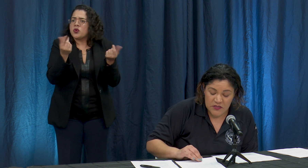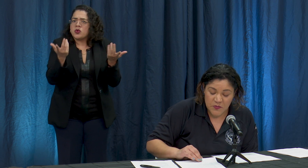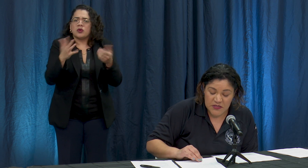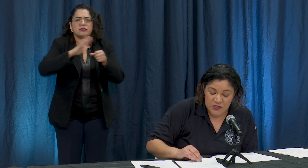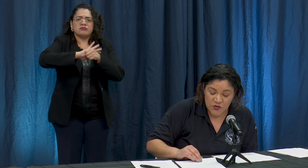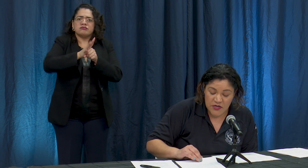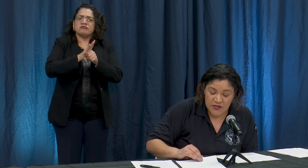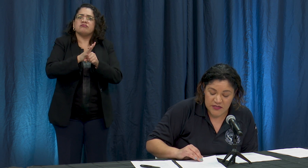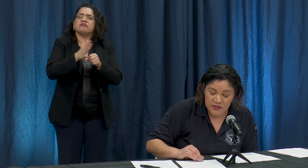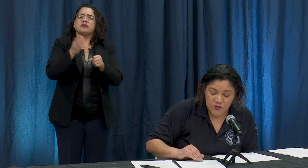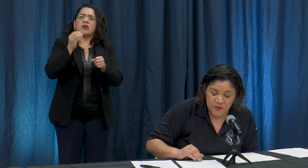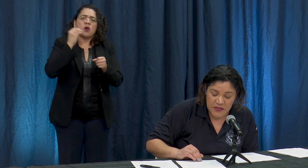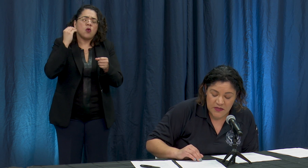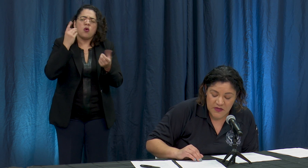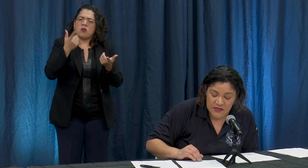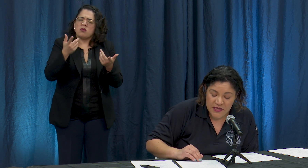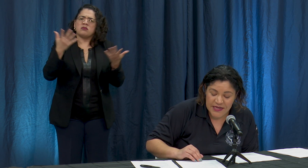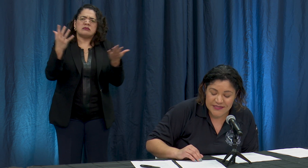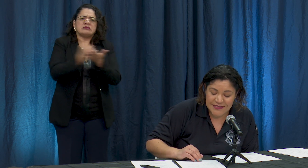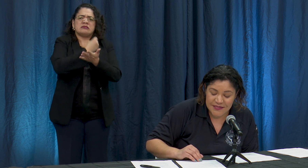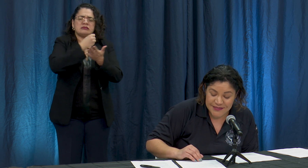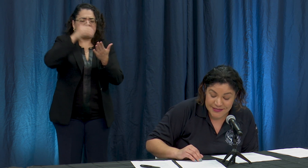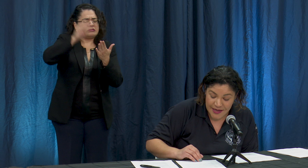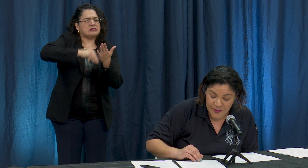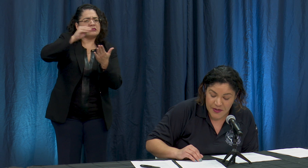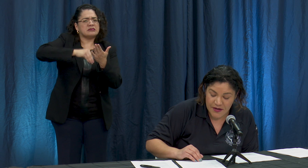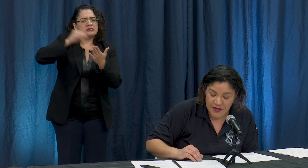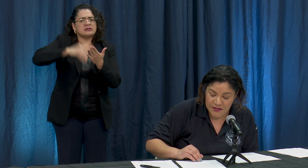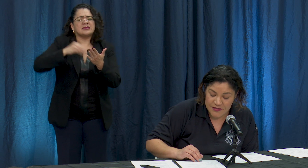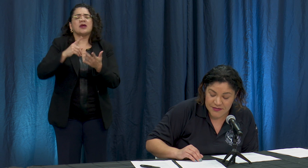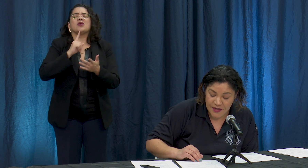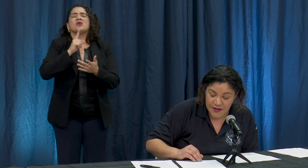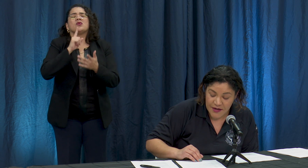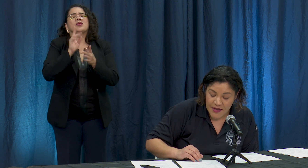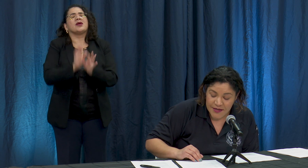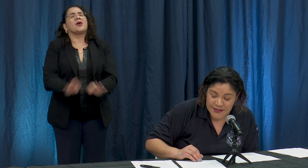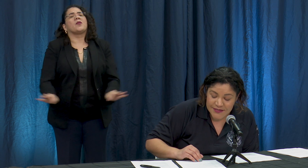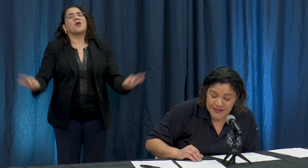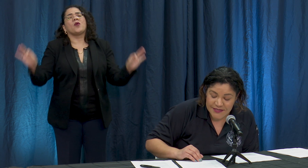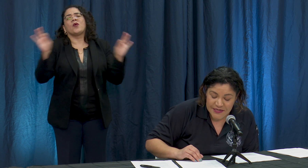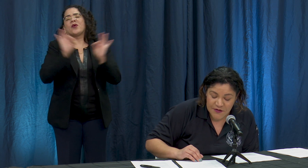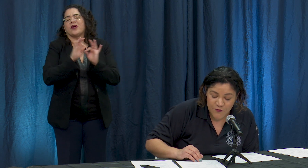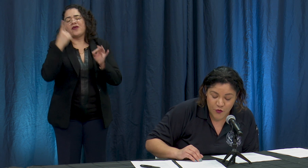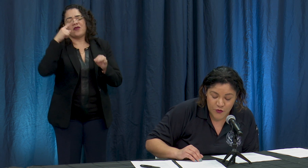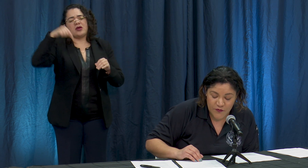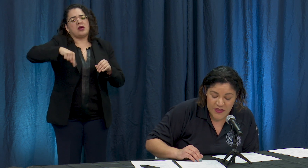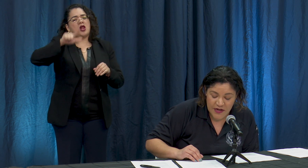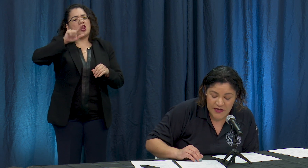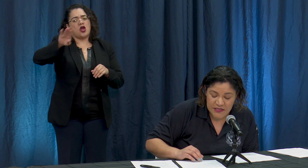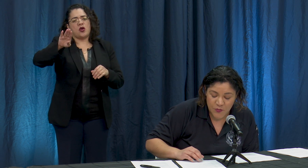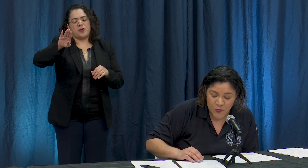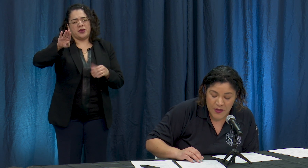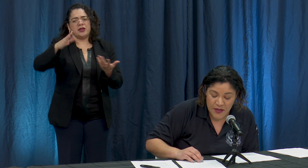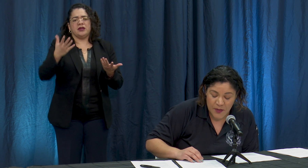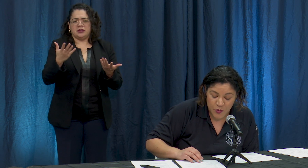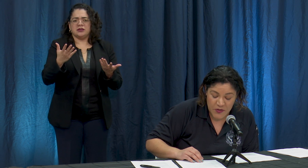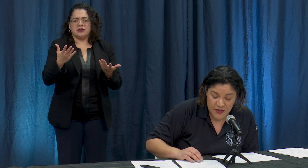Su participación en el Census 2020 es esencial para garantizar que se asignen fondos